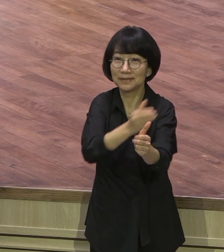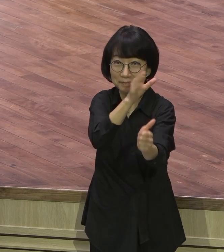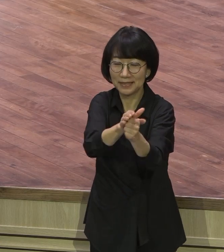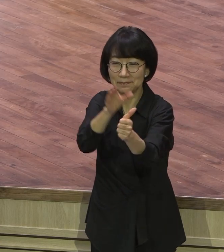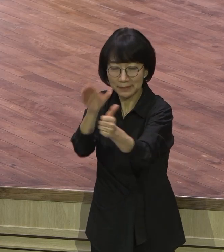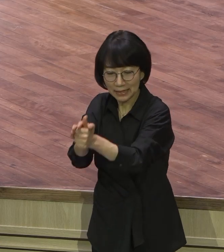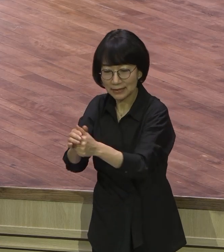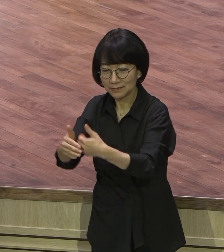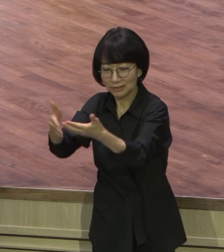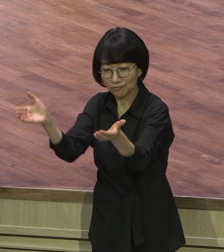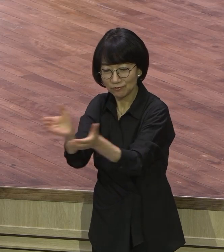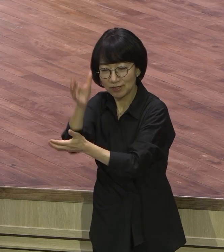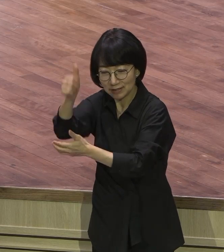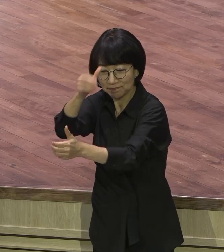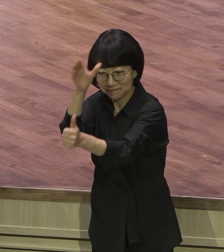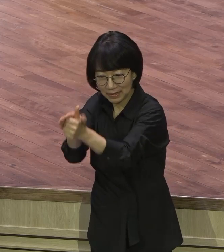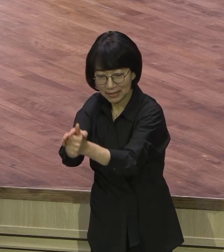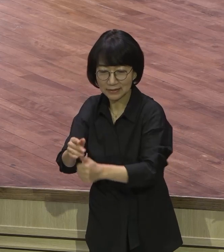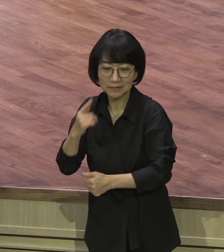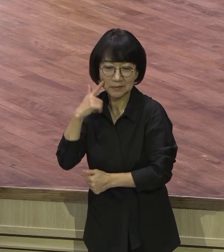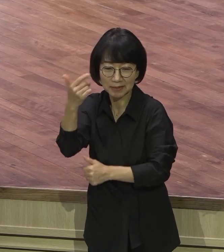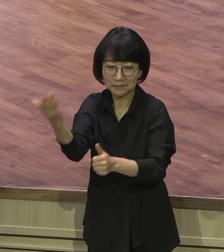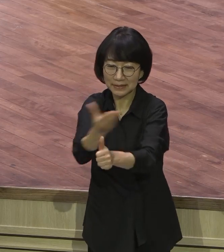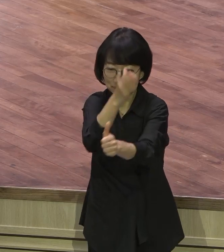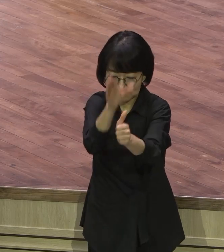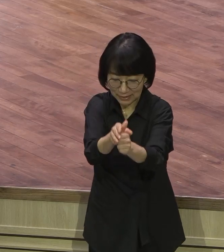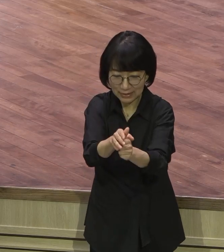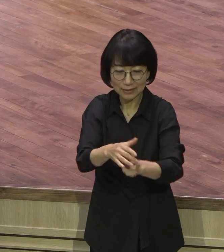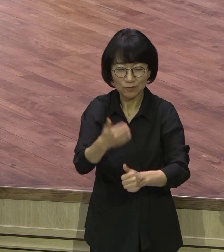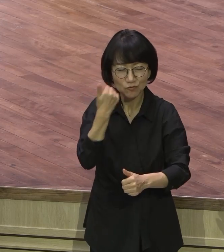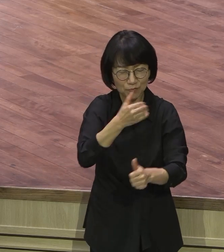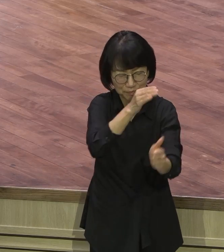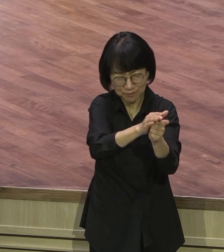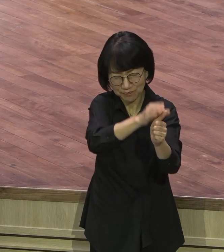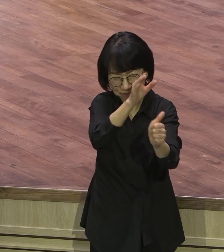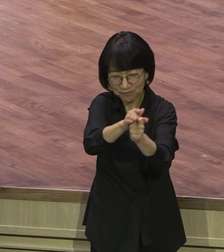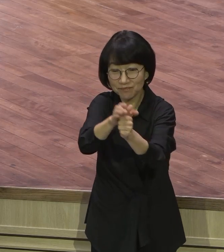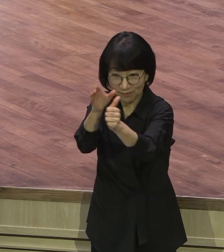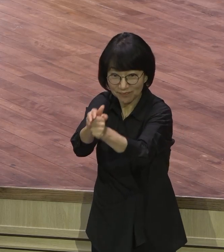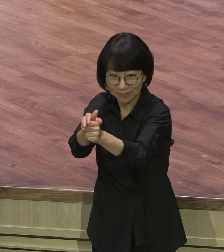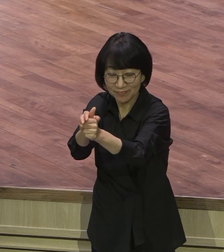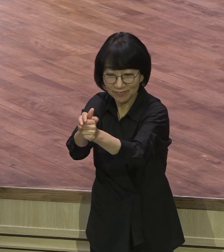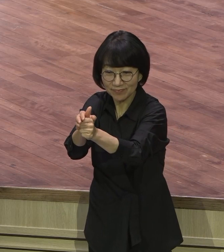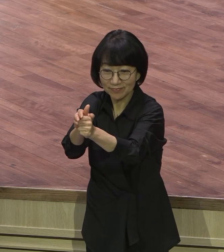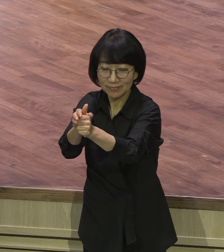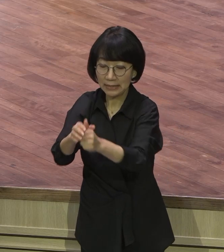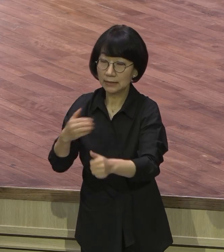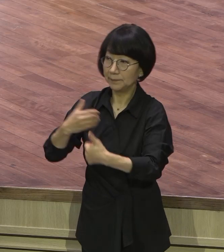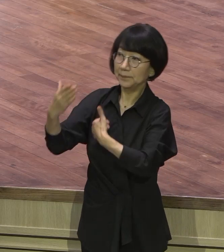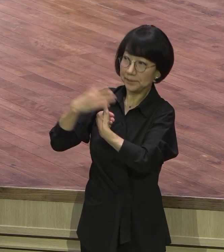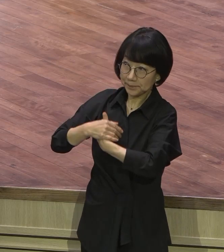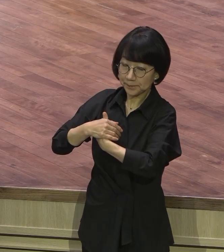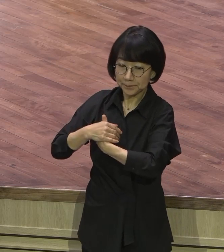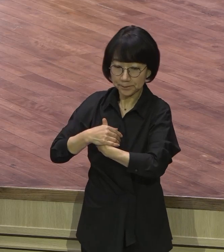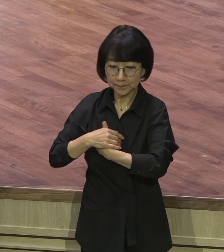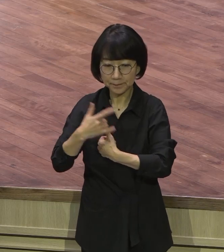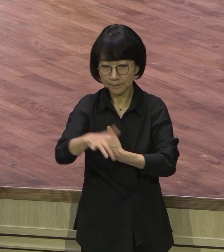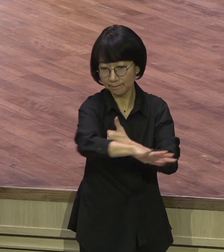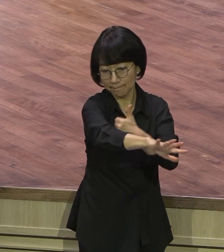직분을 주어서, 교육장의 직분을 주어서, 하나님 내게 영적인 직분을 주어서, 이 맡겨준 영혼에 대해서